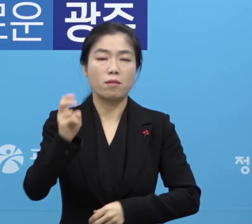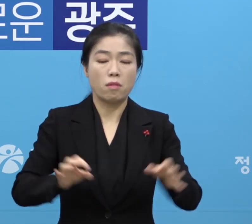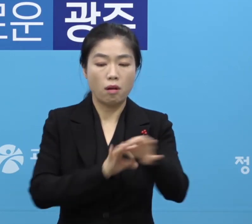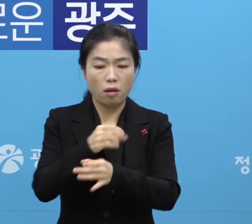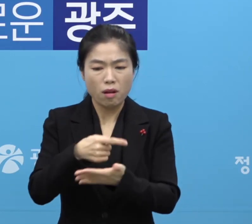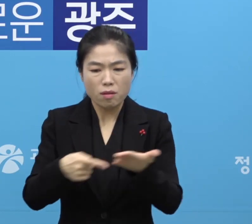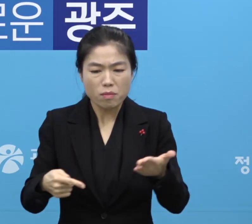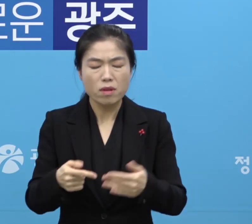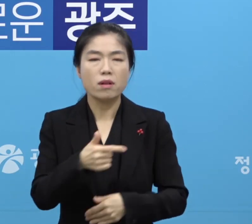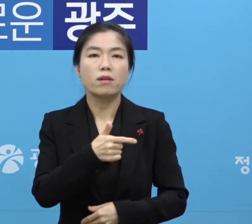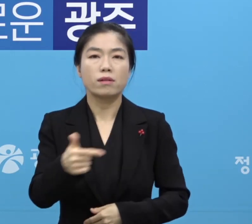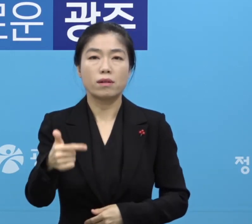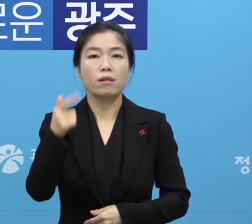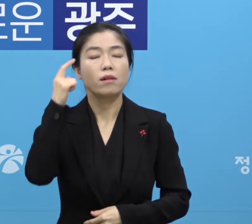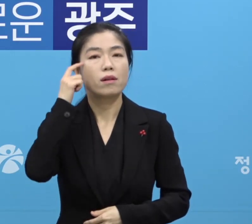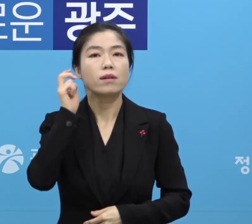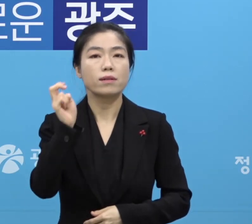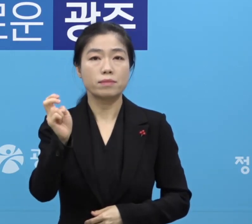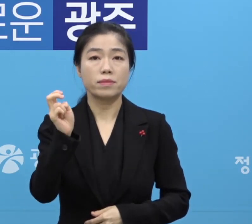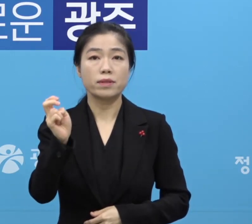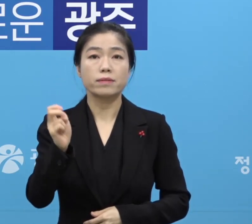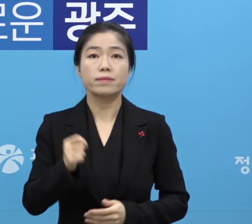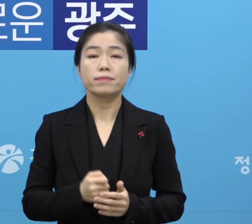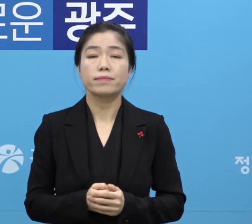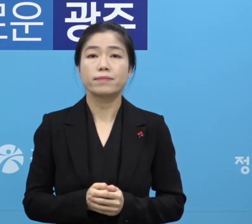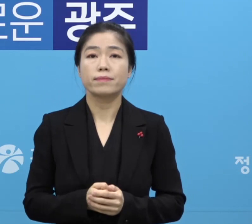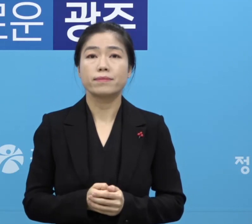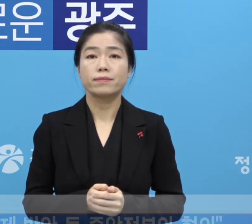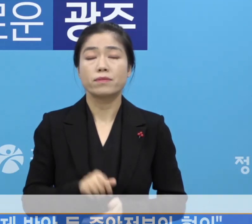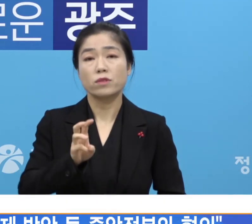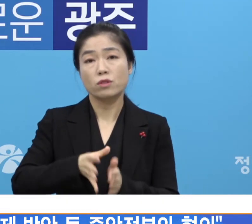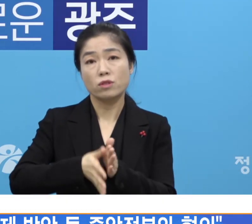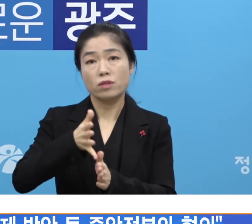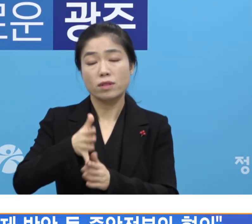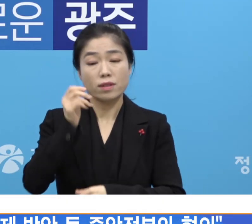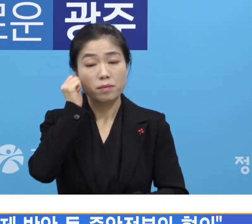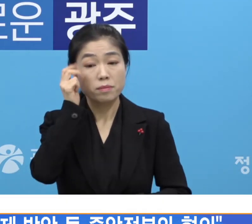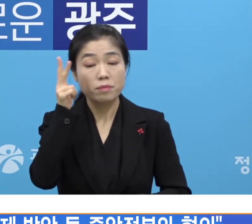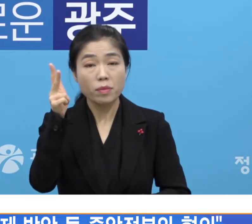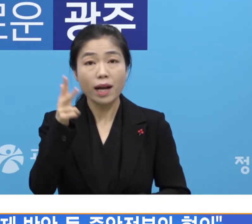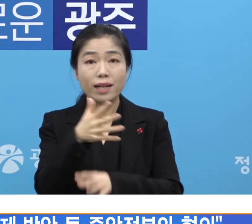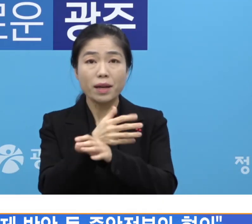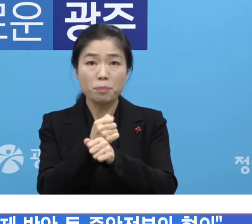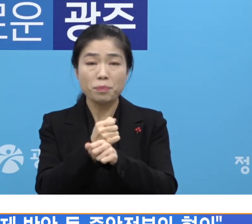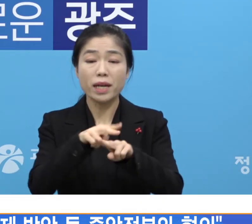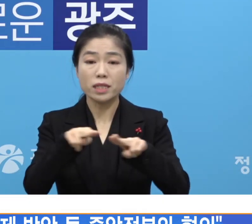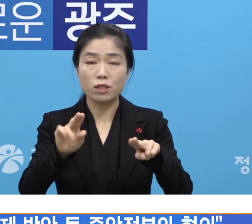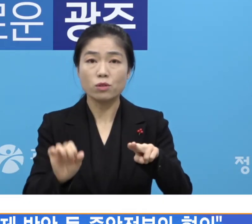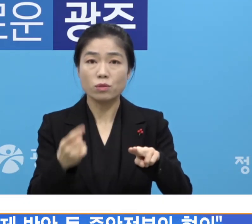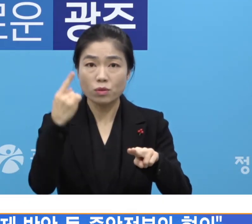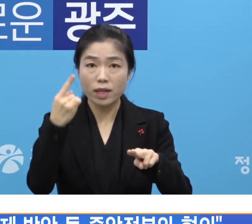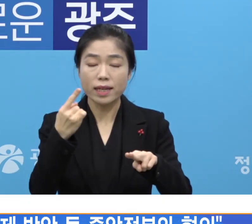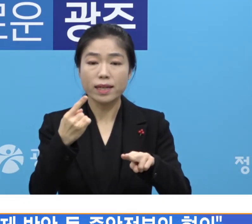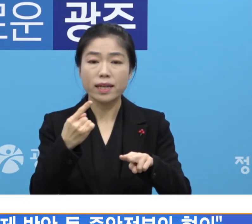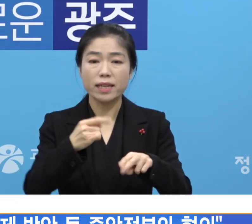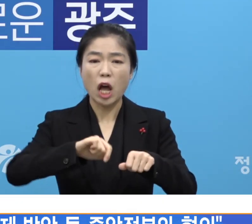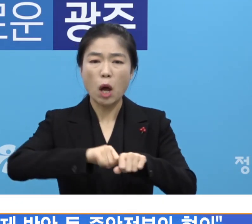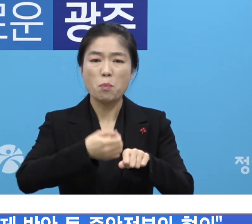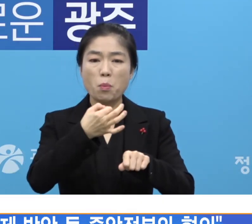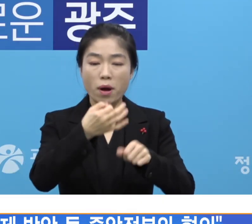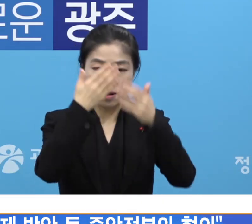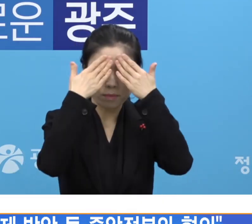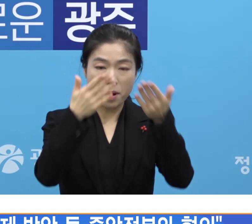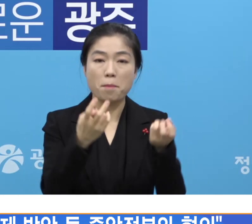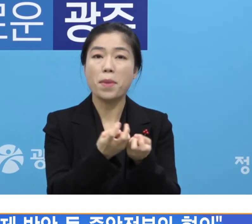경제적 피해도 매우 클 것으로 예상됩니다. 우리 시는 숙박시설 예약 취소로 인한 위약금